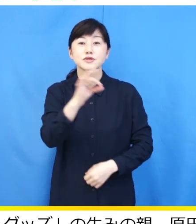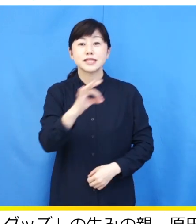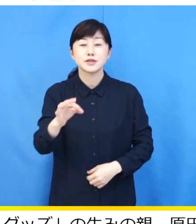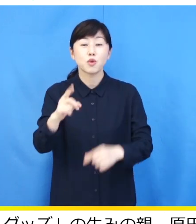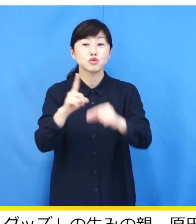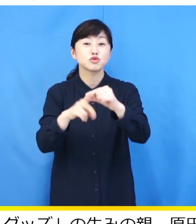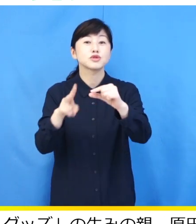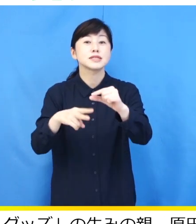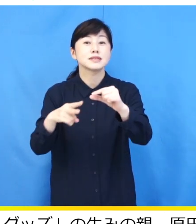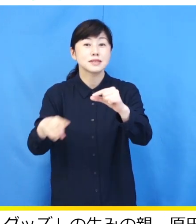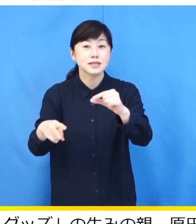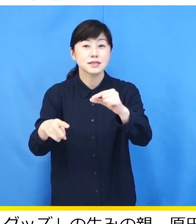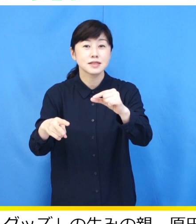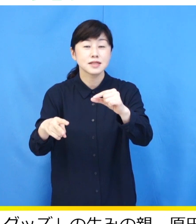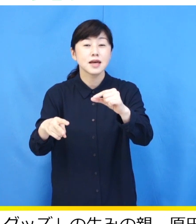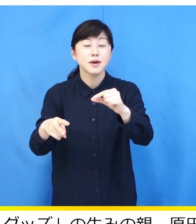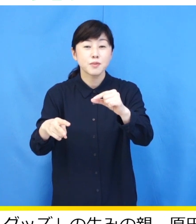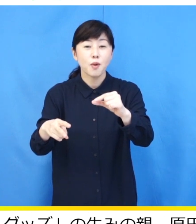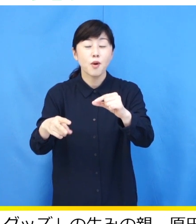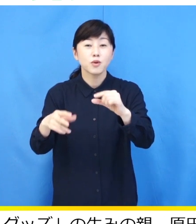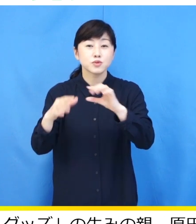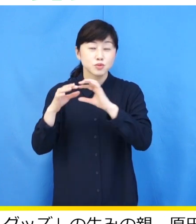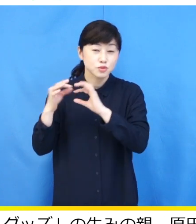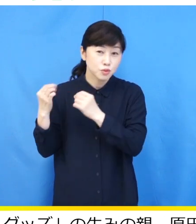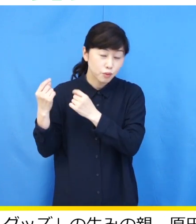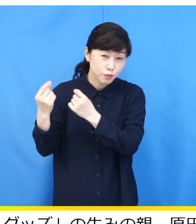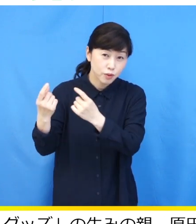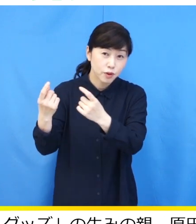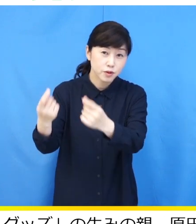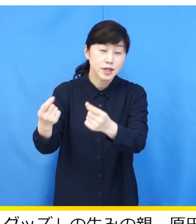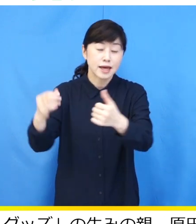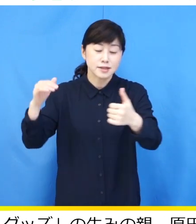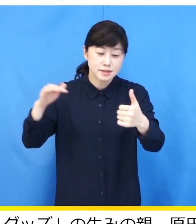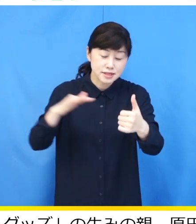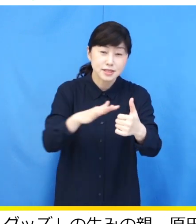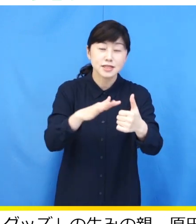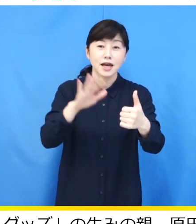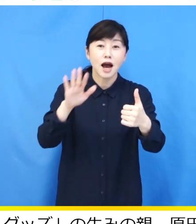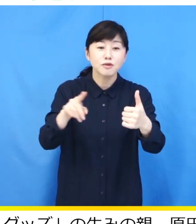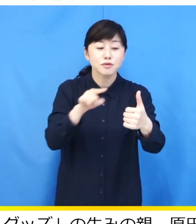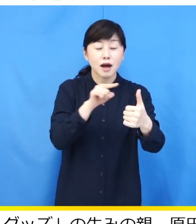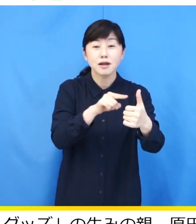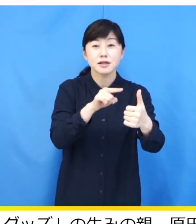超えて愛される原田治の全貌に迫ります